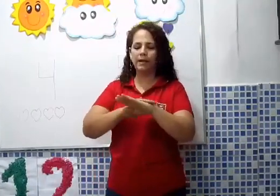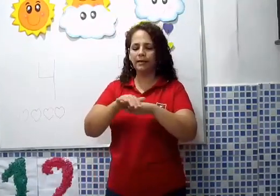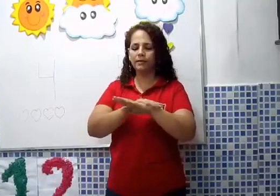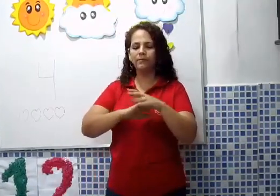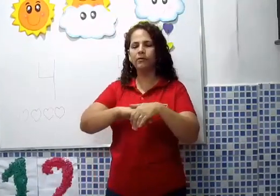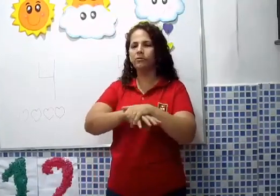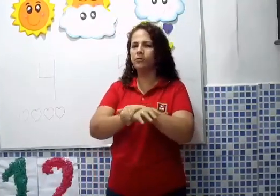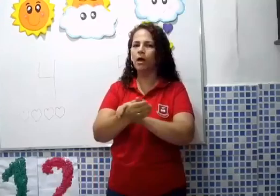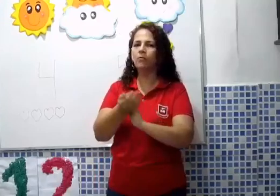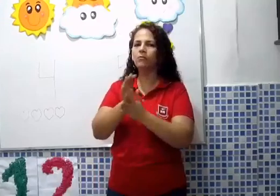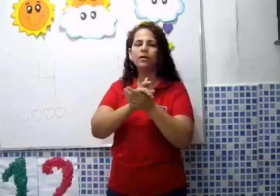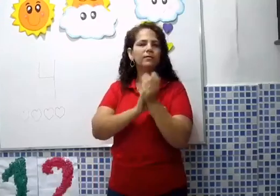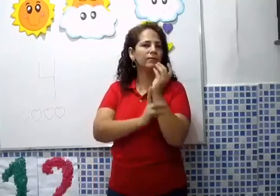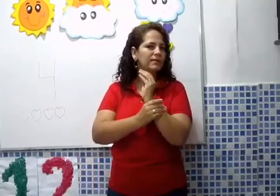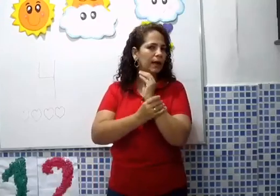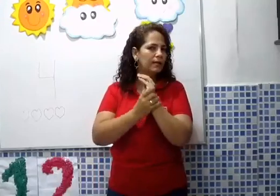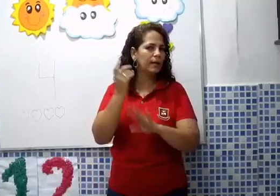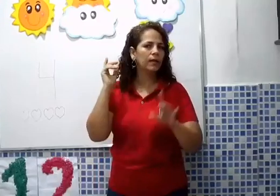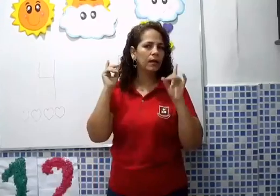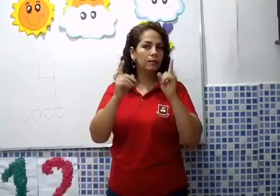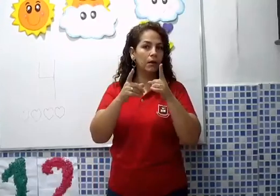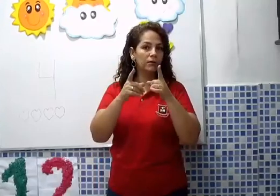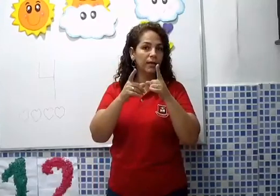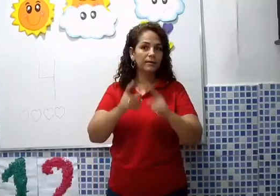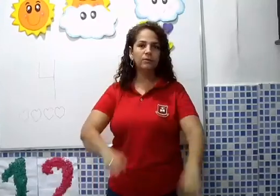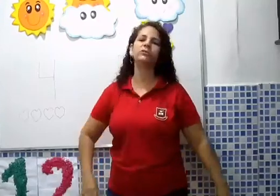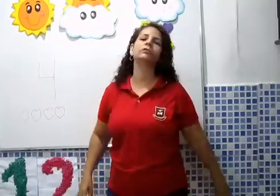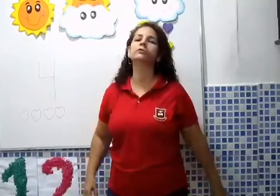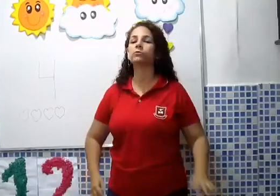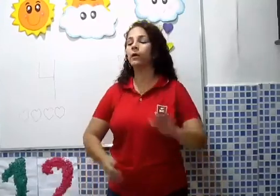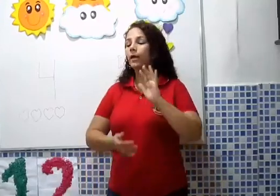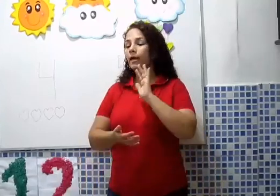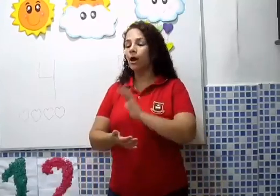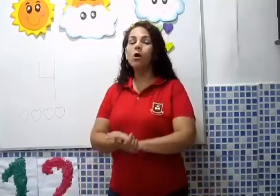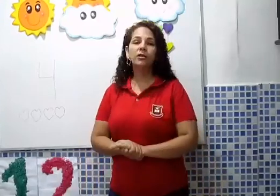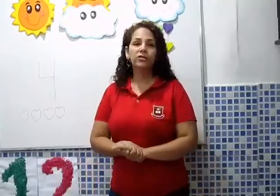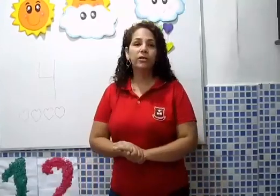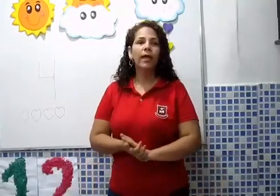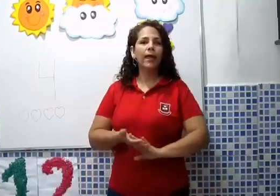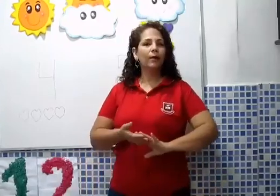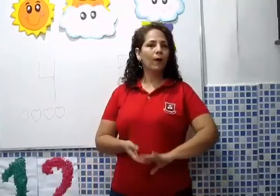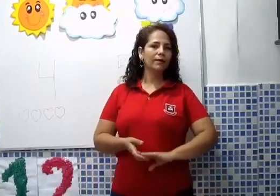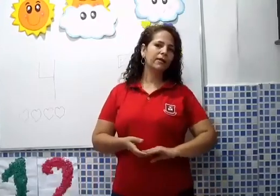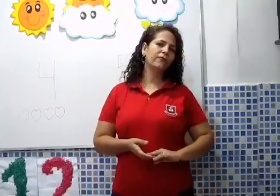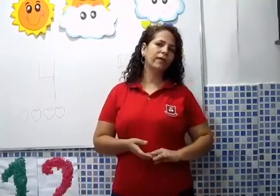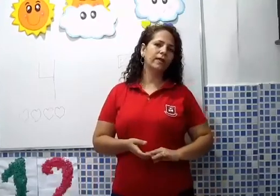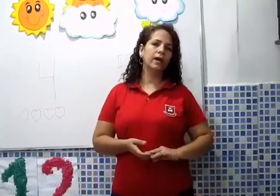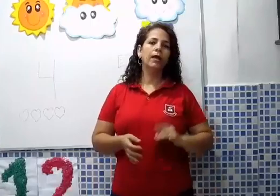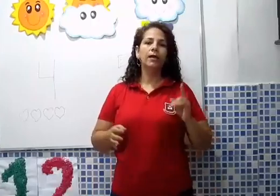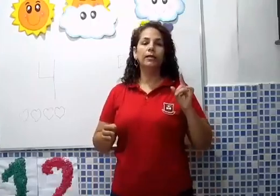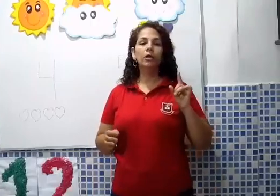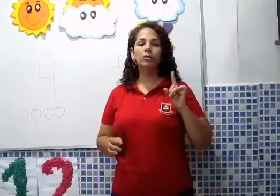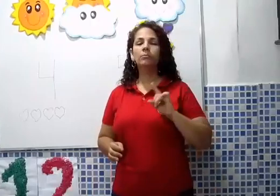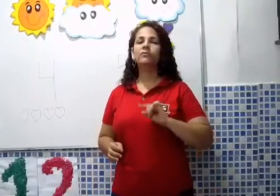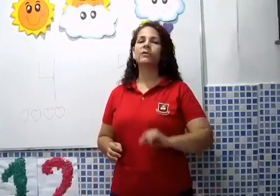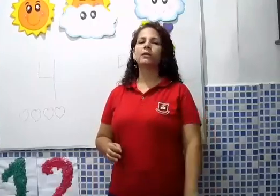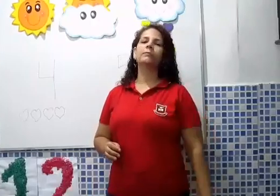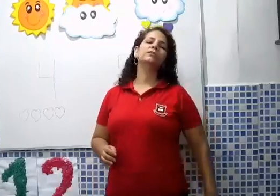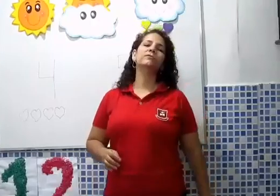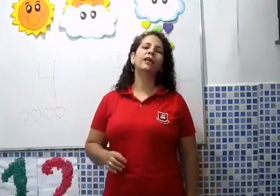esse vírus não alcance vocês, hein? Não esqueçam disso! Hoje é quarta-feira e nós vamos fazer uma atividade